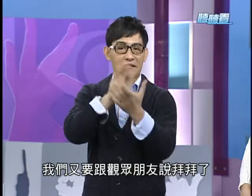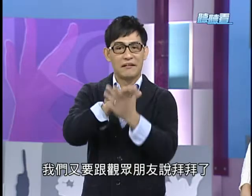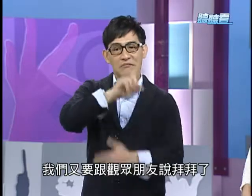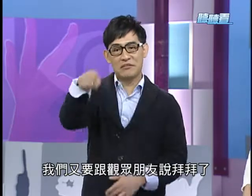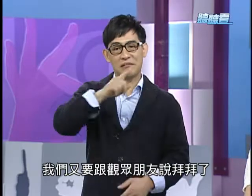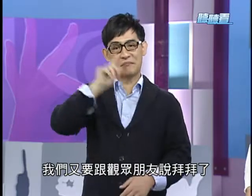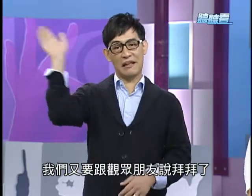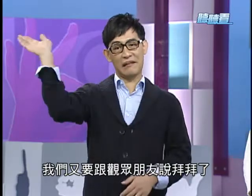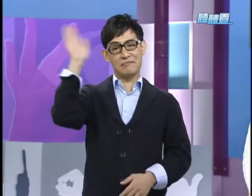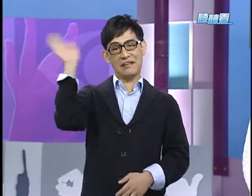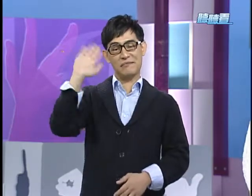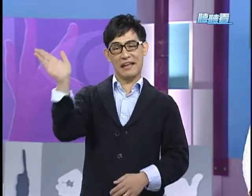拜拜啦。